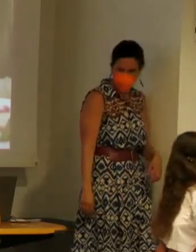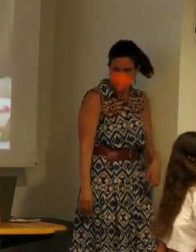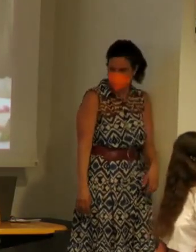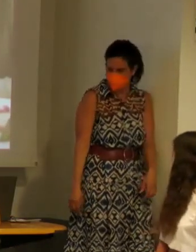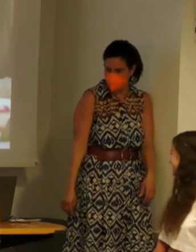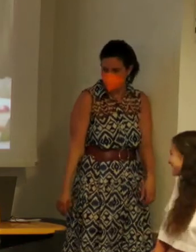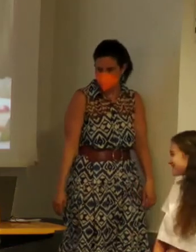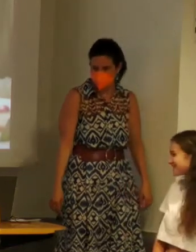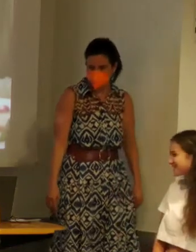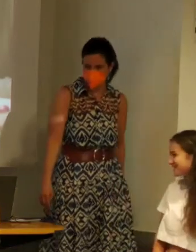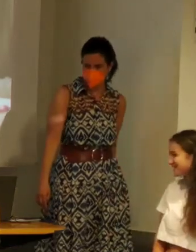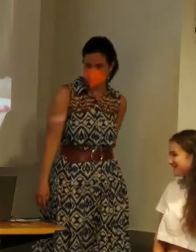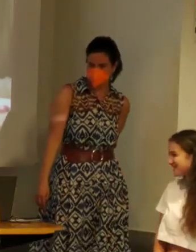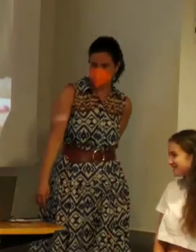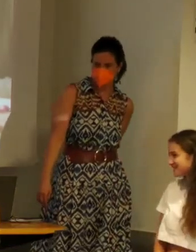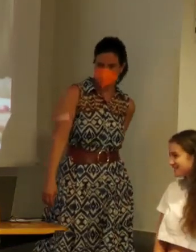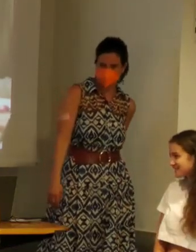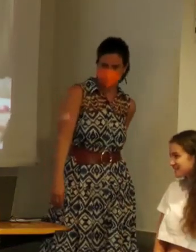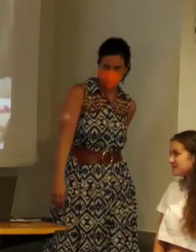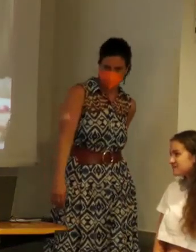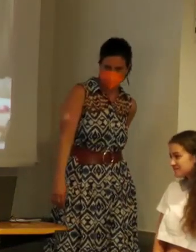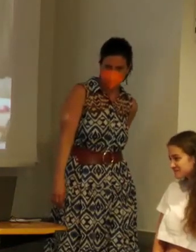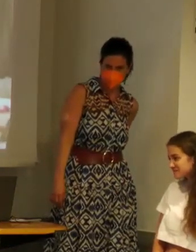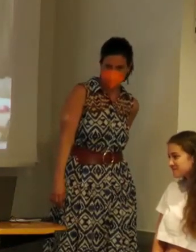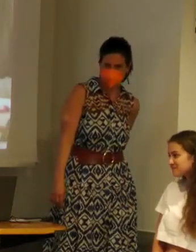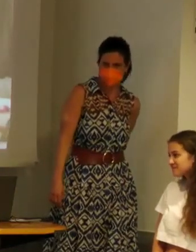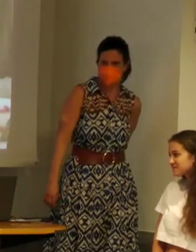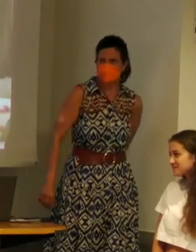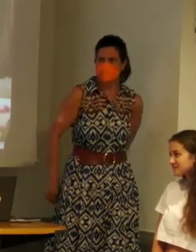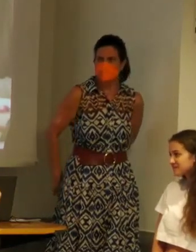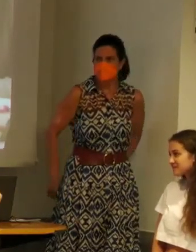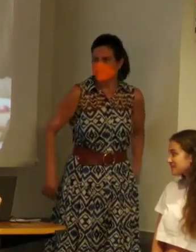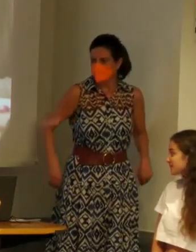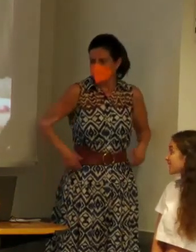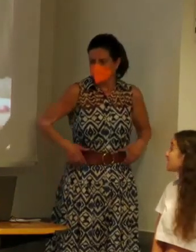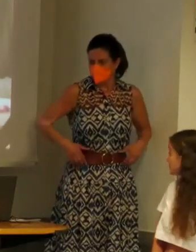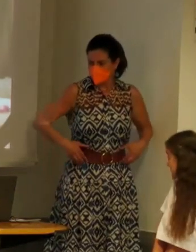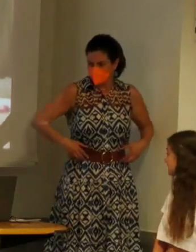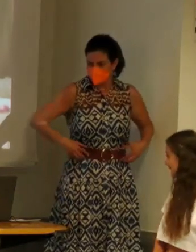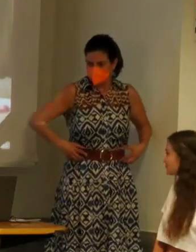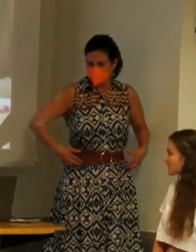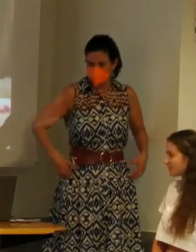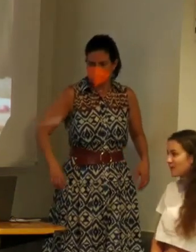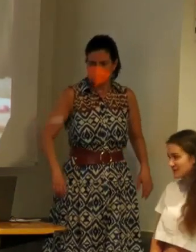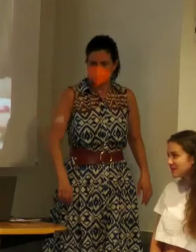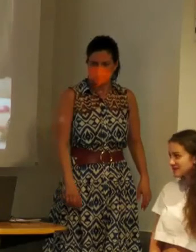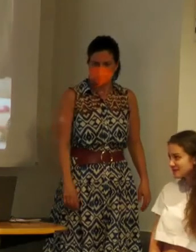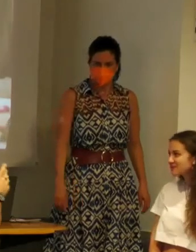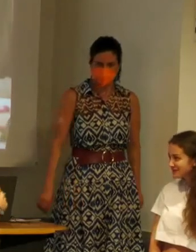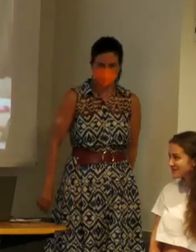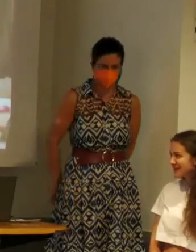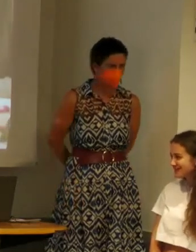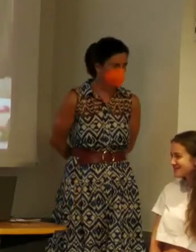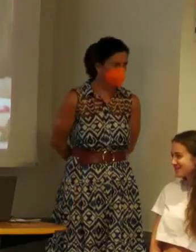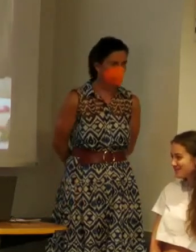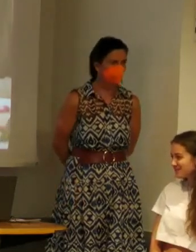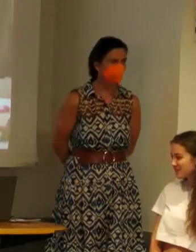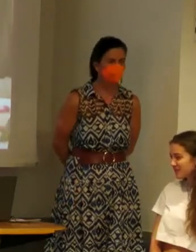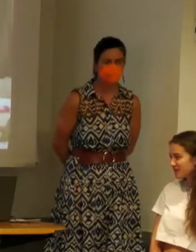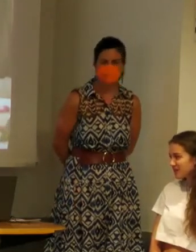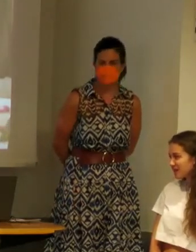Sì, no, allora, 25 agosto di proprio l'iscrizione e il 2 settembre la prova, ecco, la prova